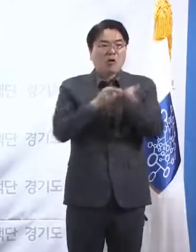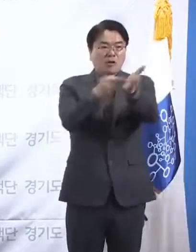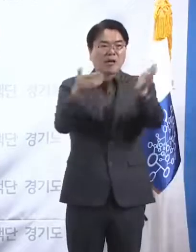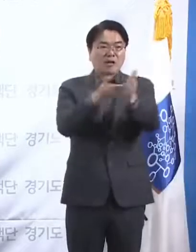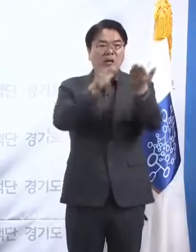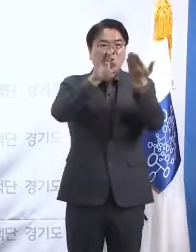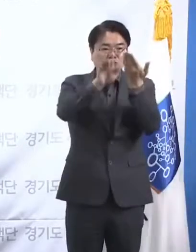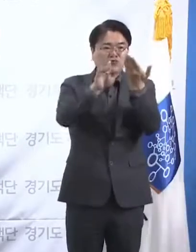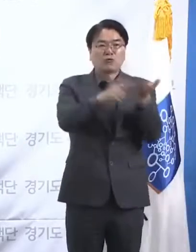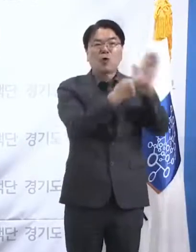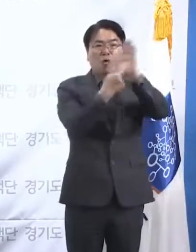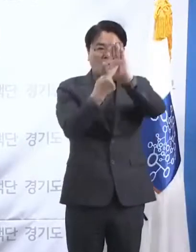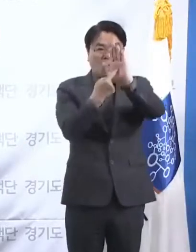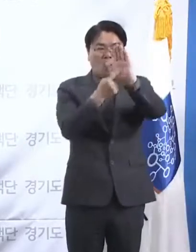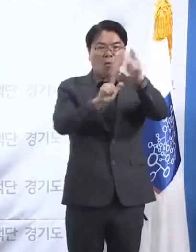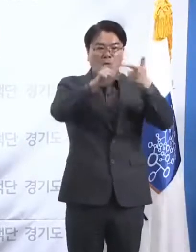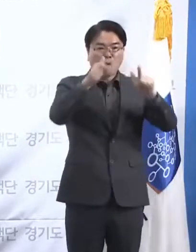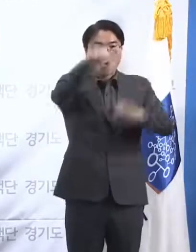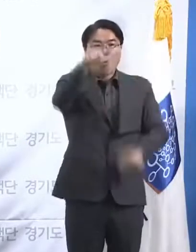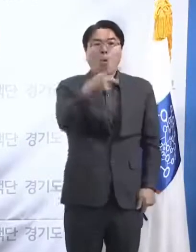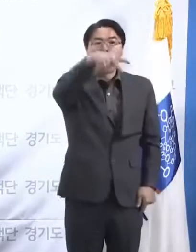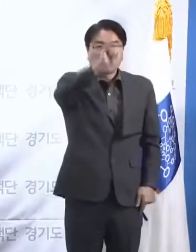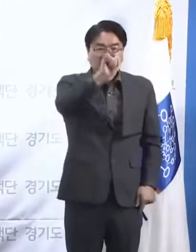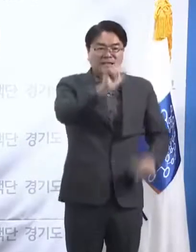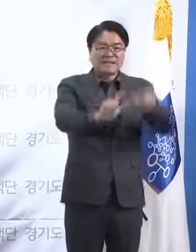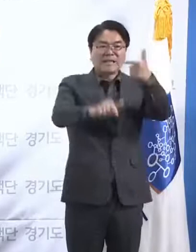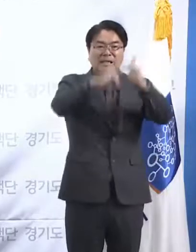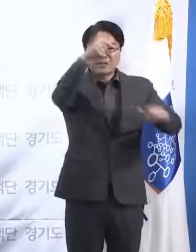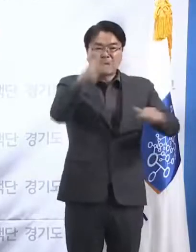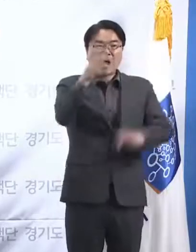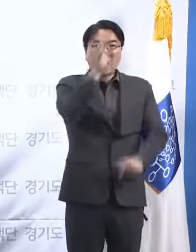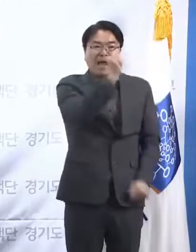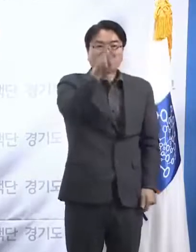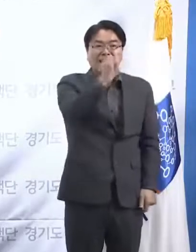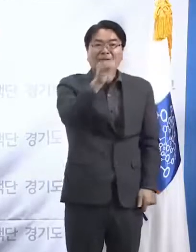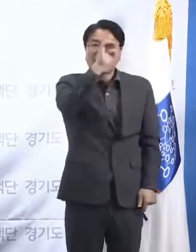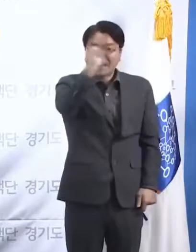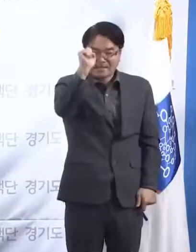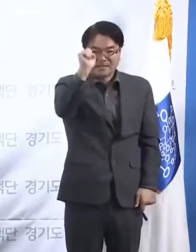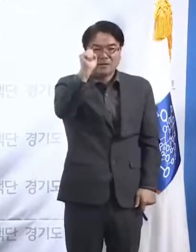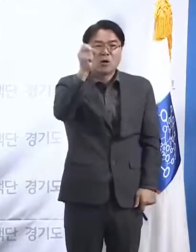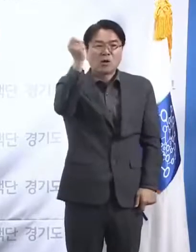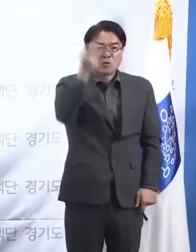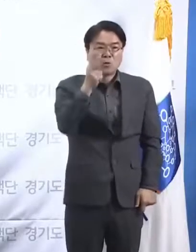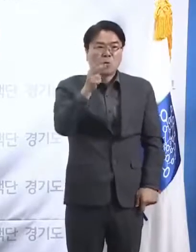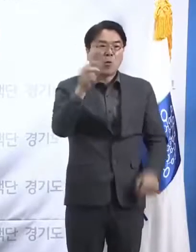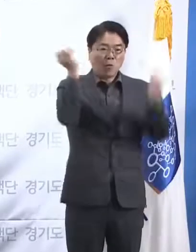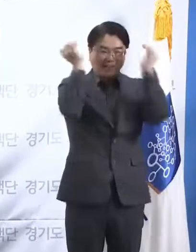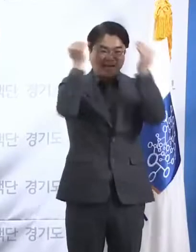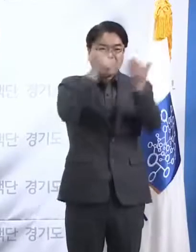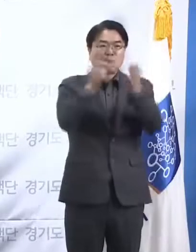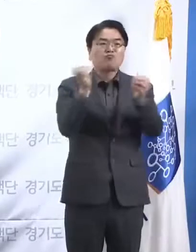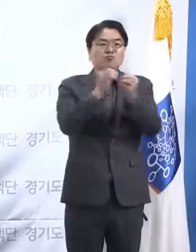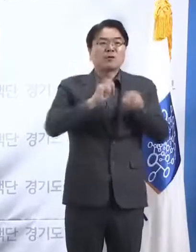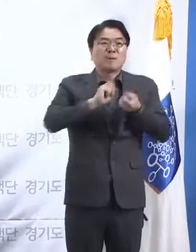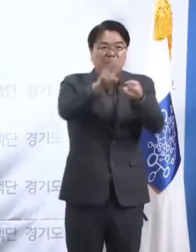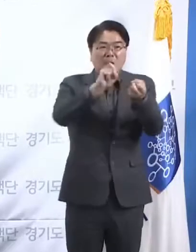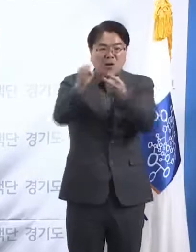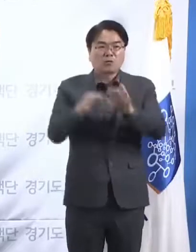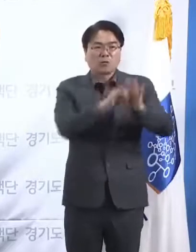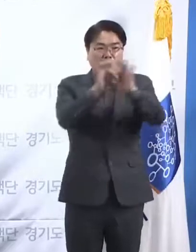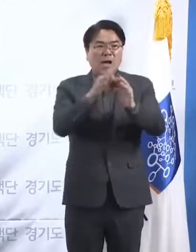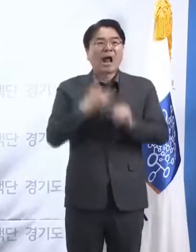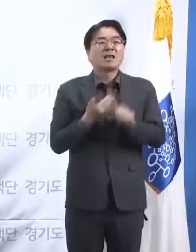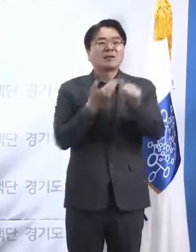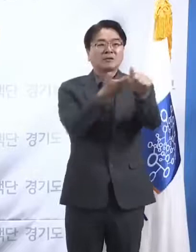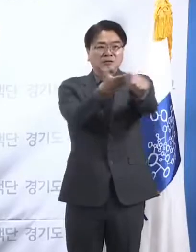공고, 경기도지사 및 경기도의 각종 SNS 게시, 재난문자 발송 등을 통해